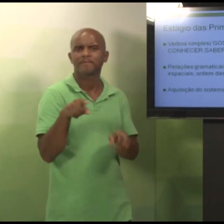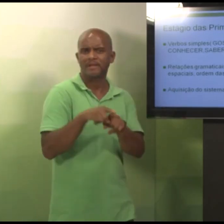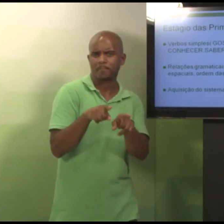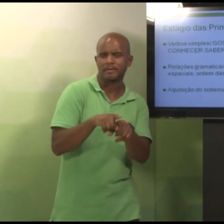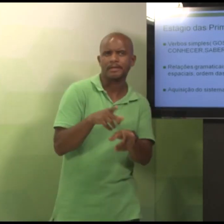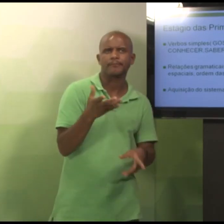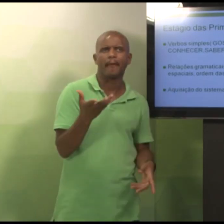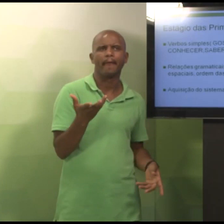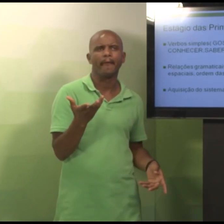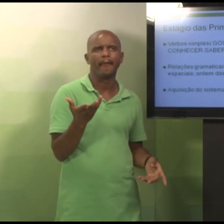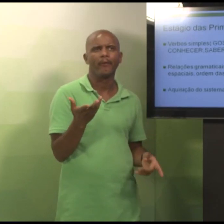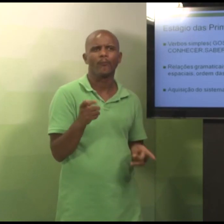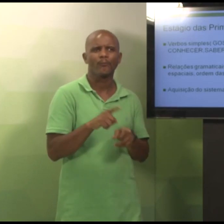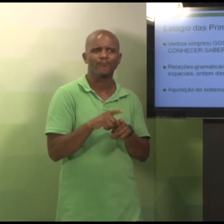Vejam.